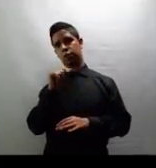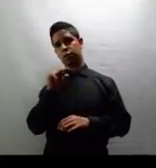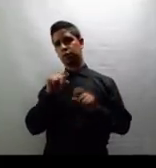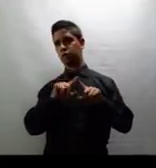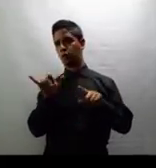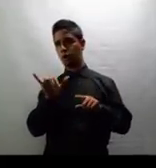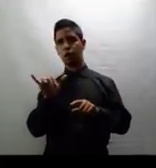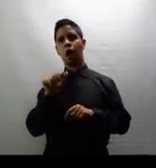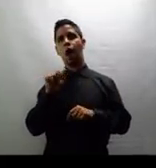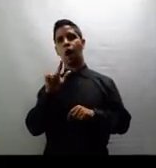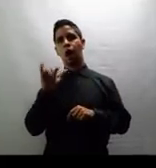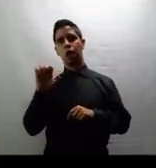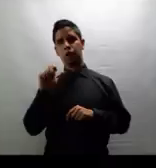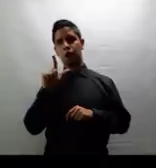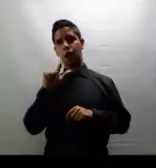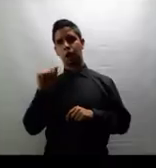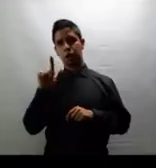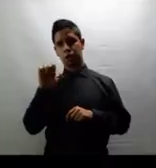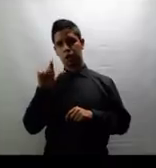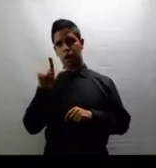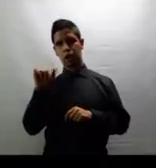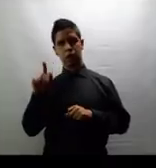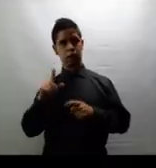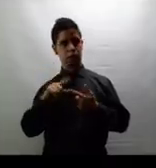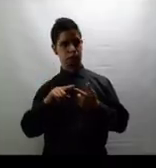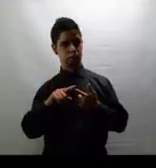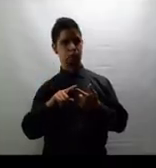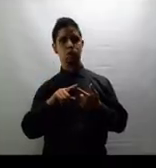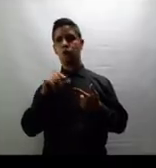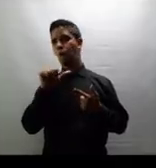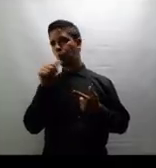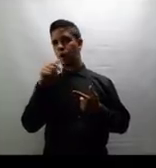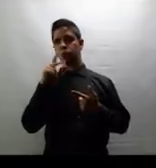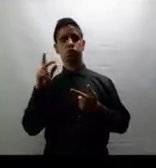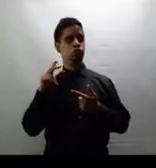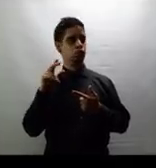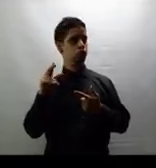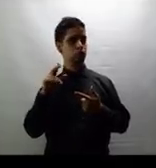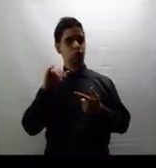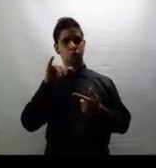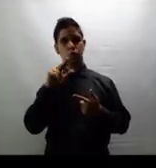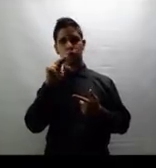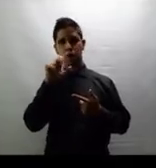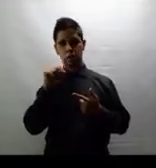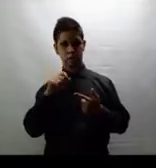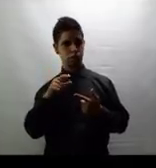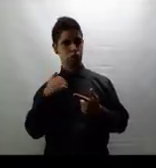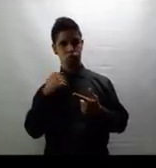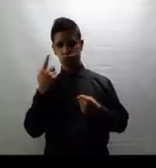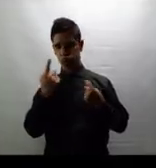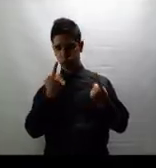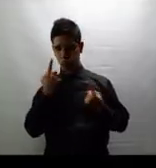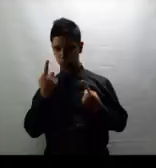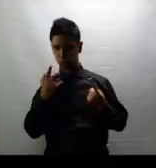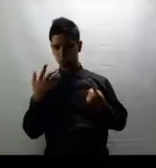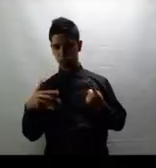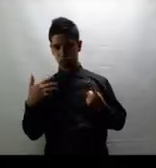estos partidos utilizar algunas de juanes y todo y todos estos hechos